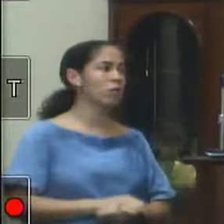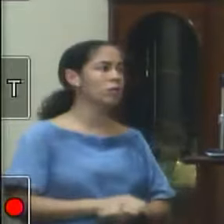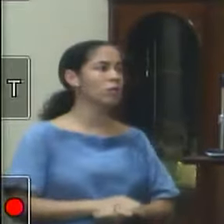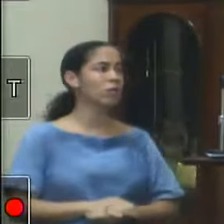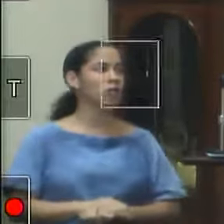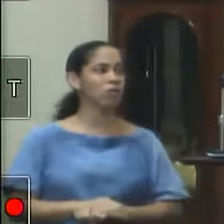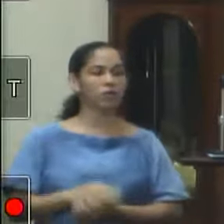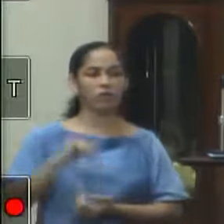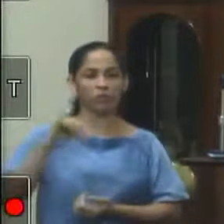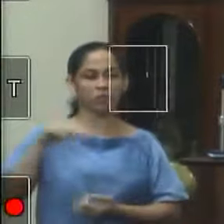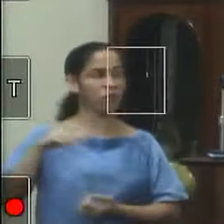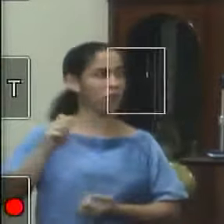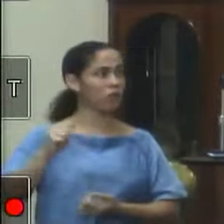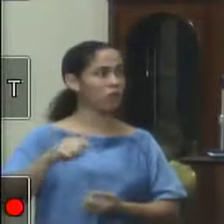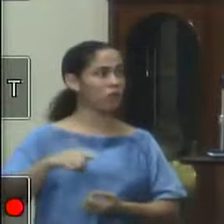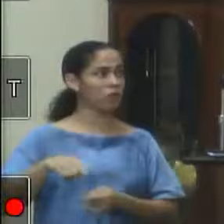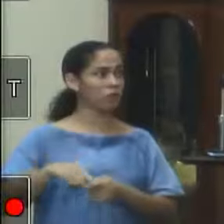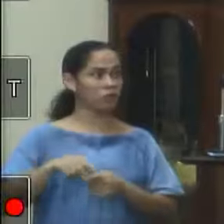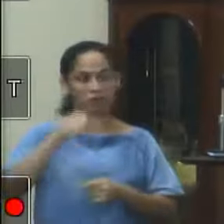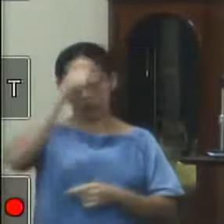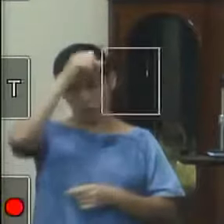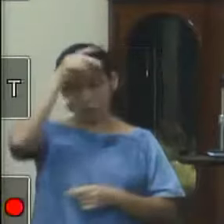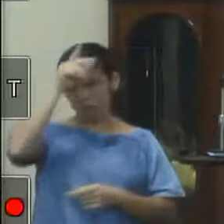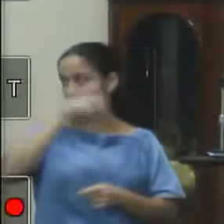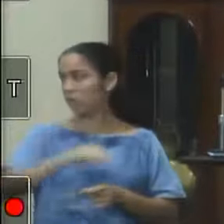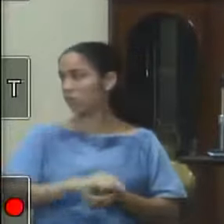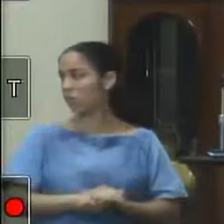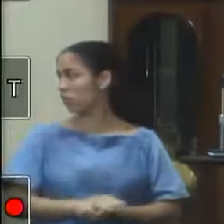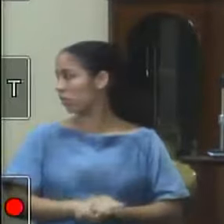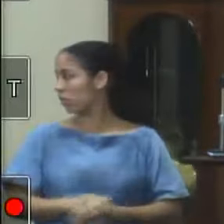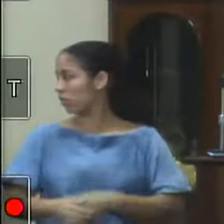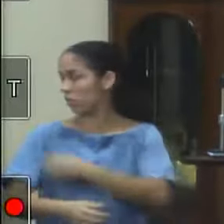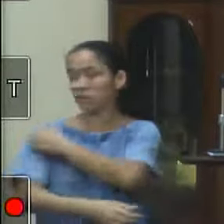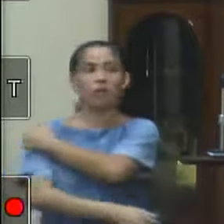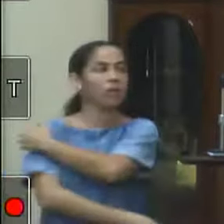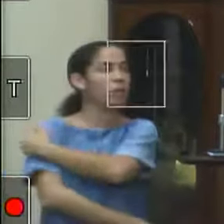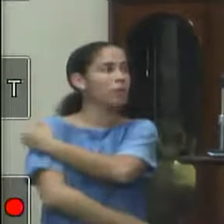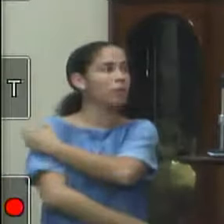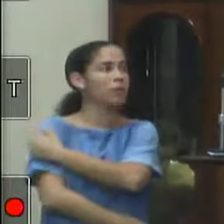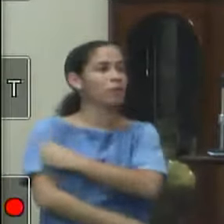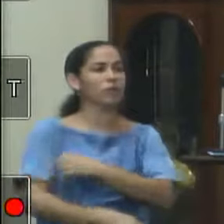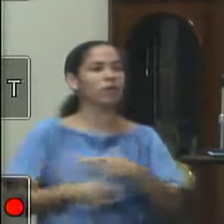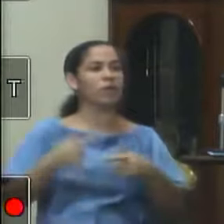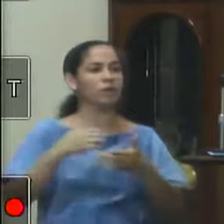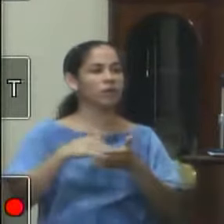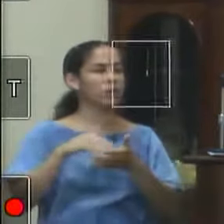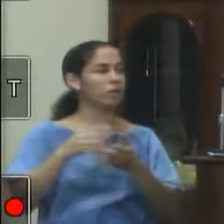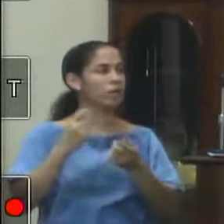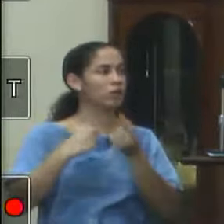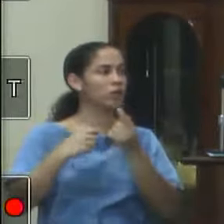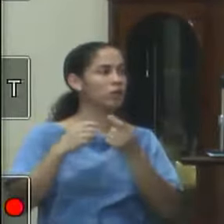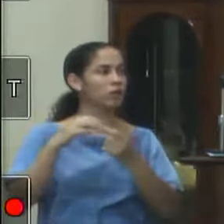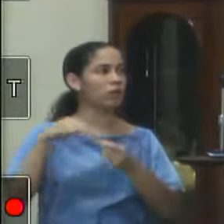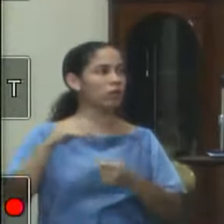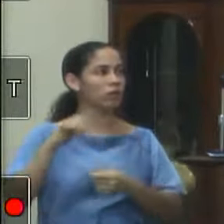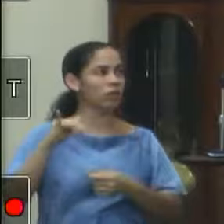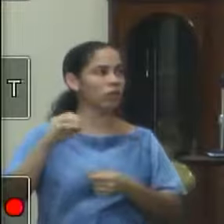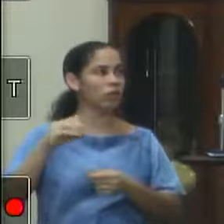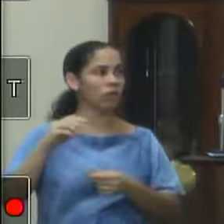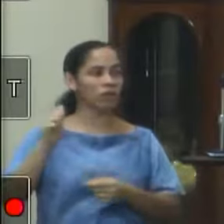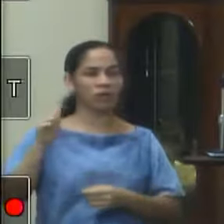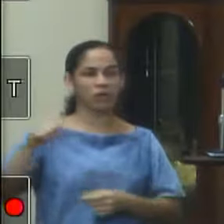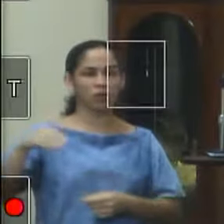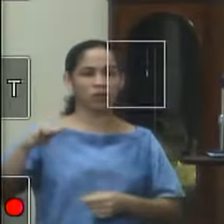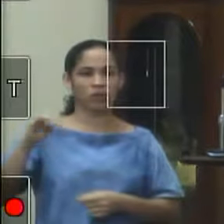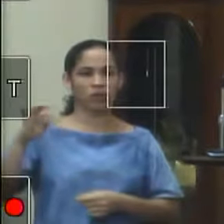mandou para o INEA, agora acho que, se eu não me engano, mandou para a prefeitura, né? Eu acho que a prefeitura também tinha que aproveitar, então, já